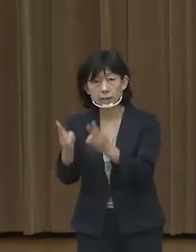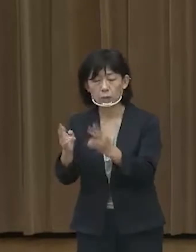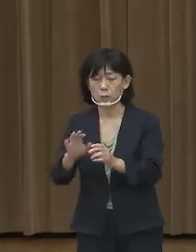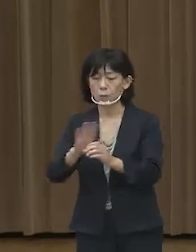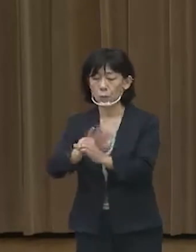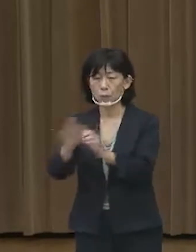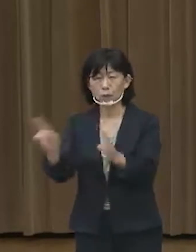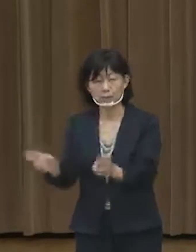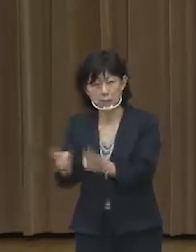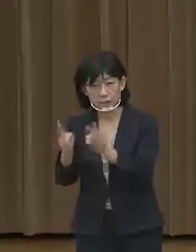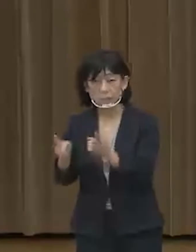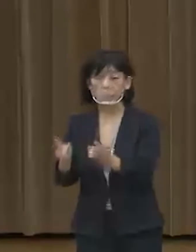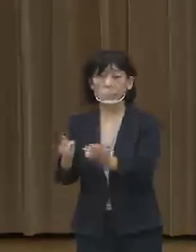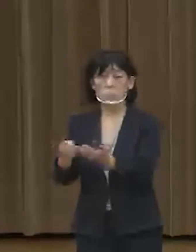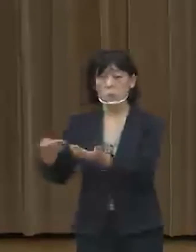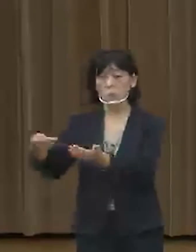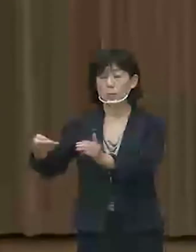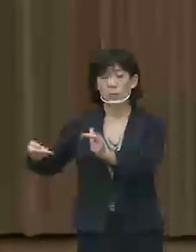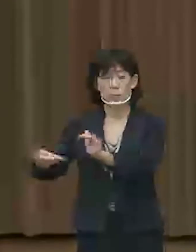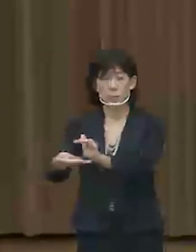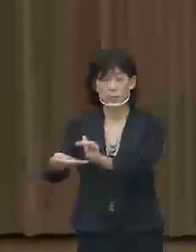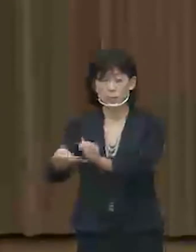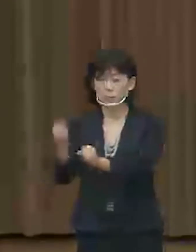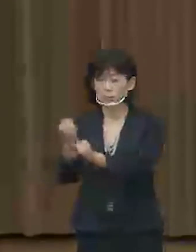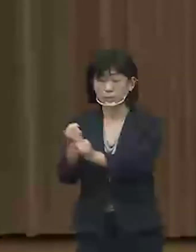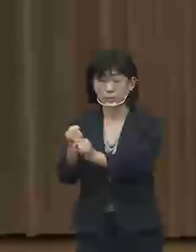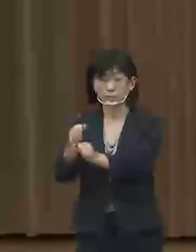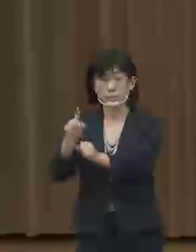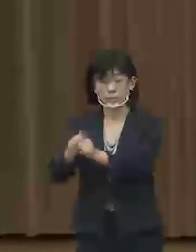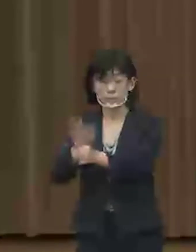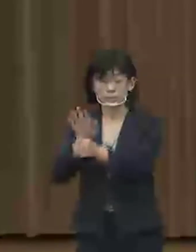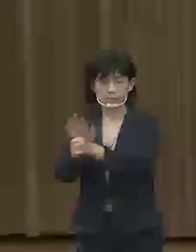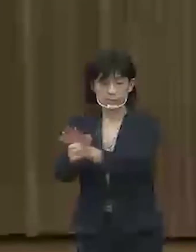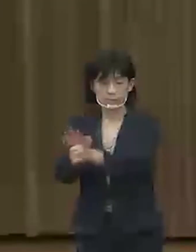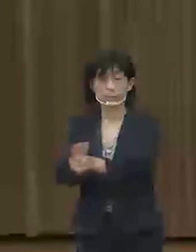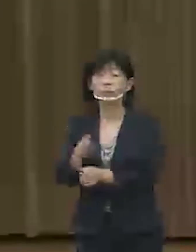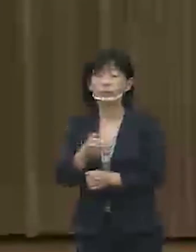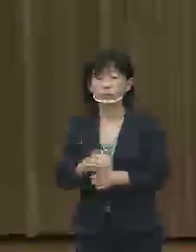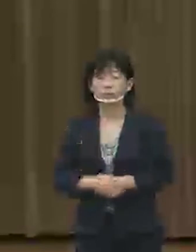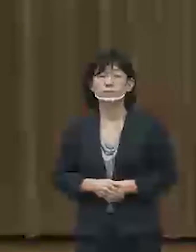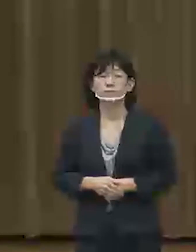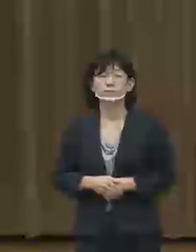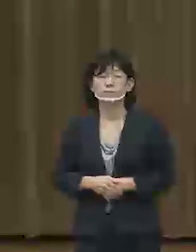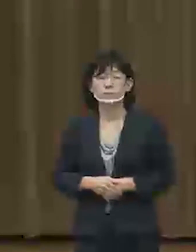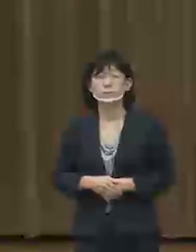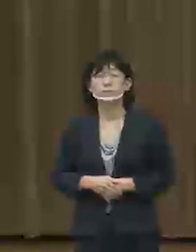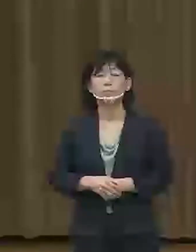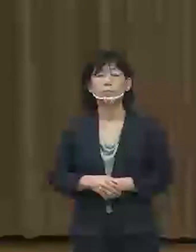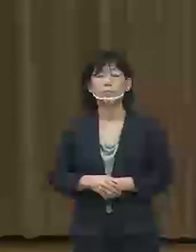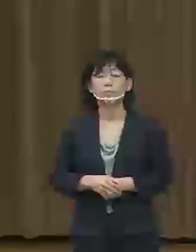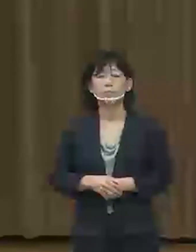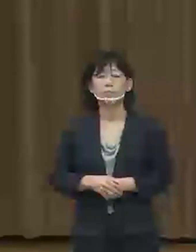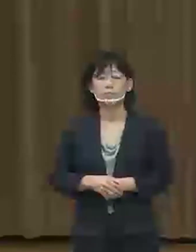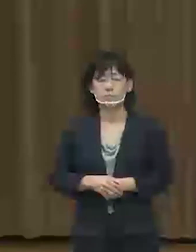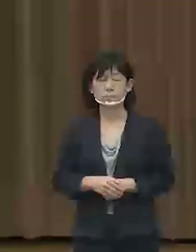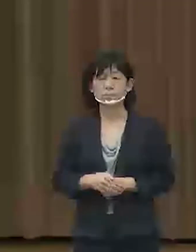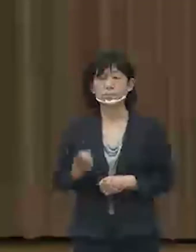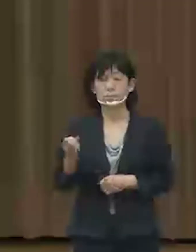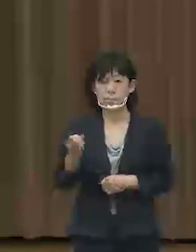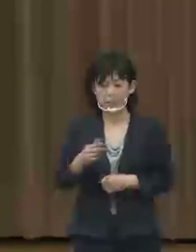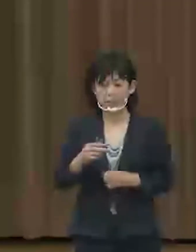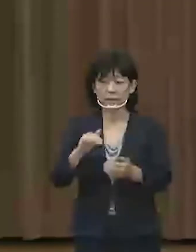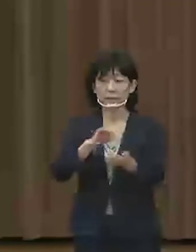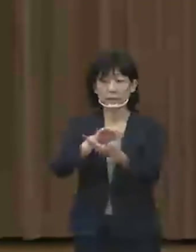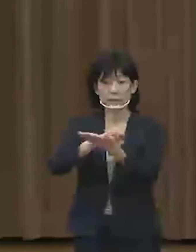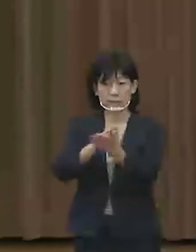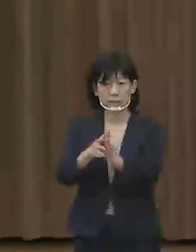備への助成など690億9323万3000円、さらに県内